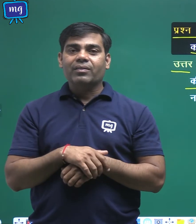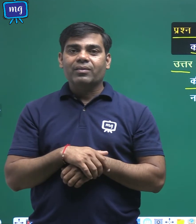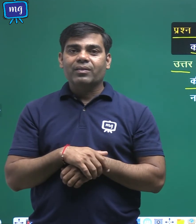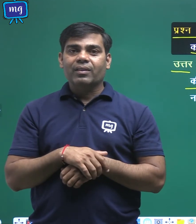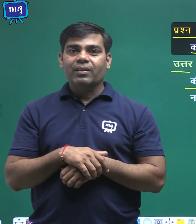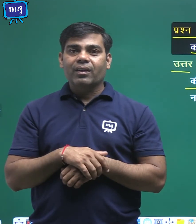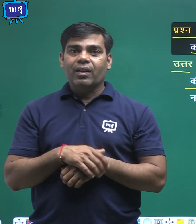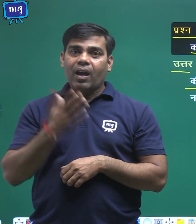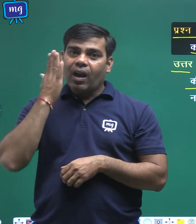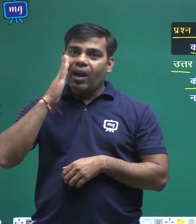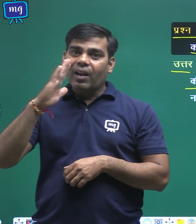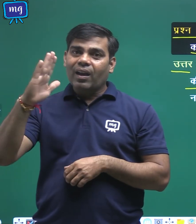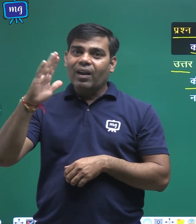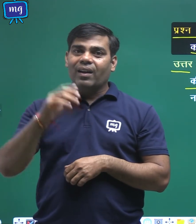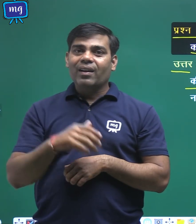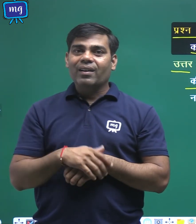गाना